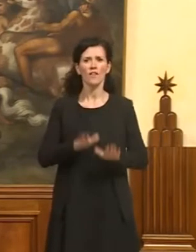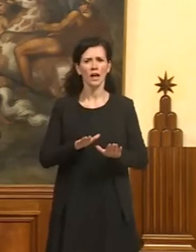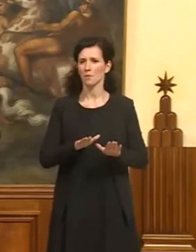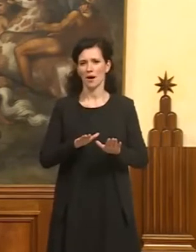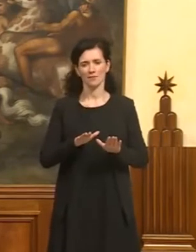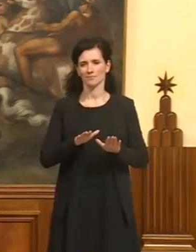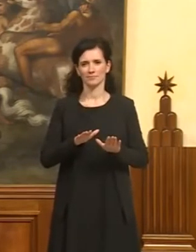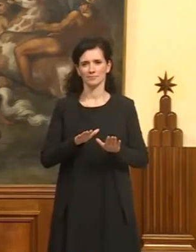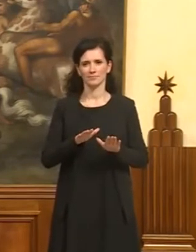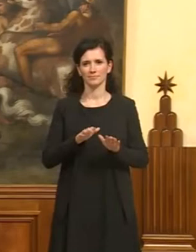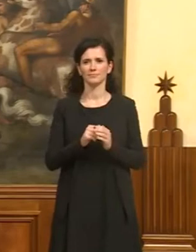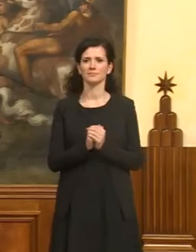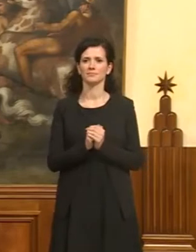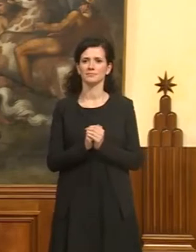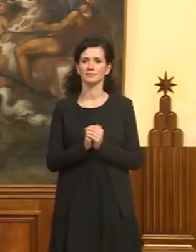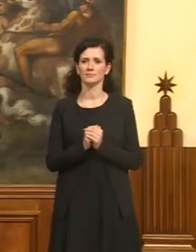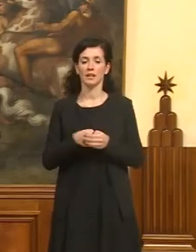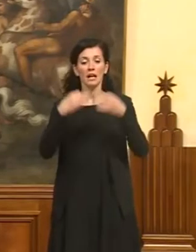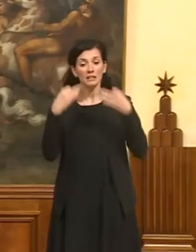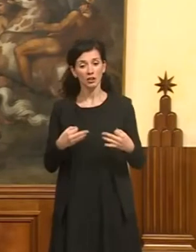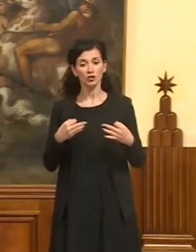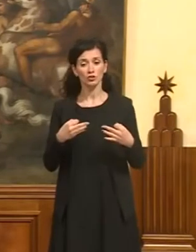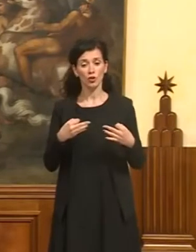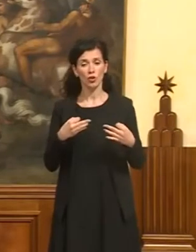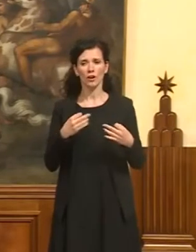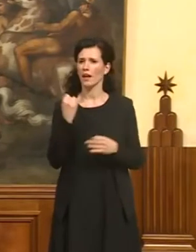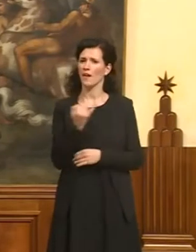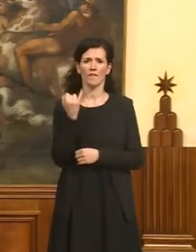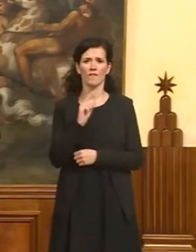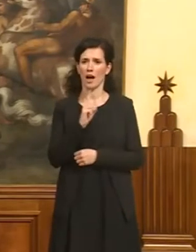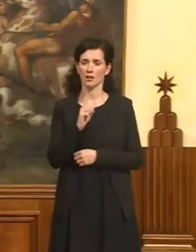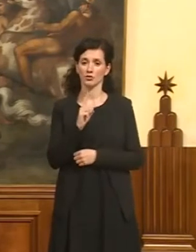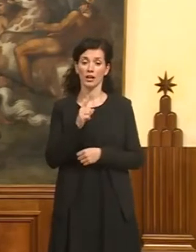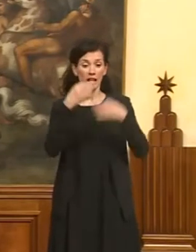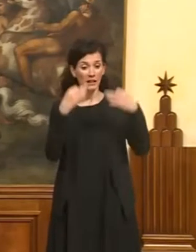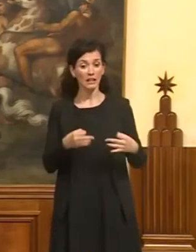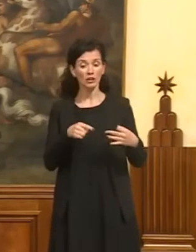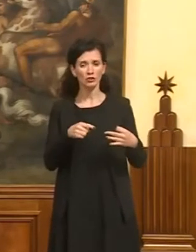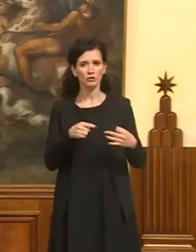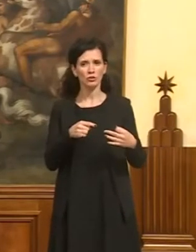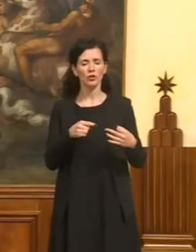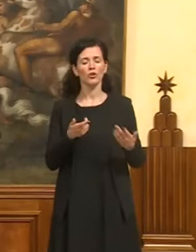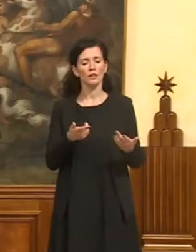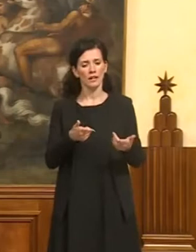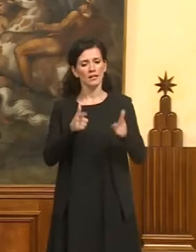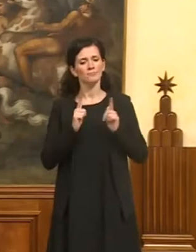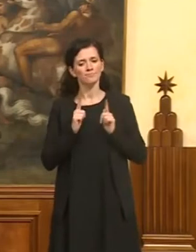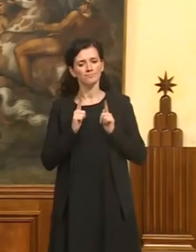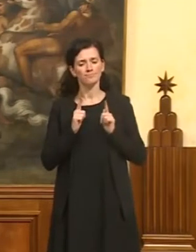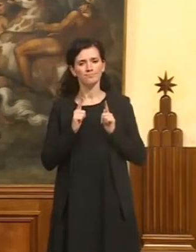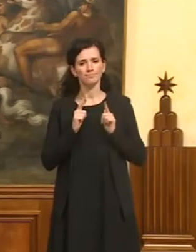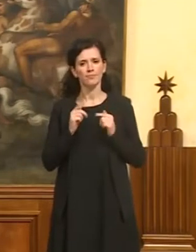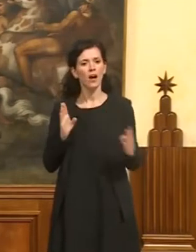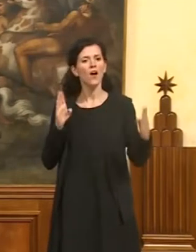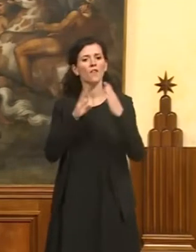È una decisione non facile, ma una decisione che ci consente, ci predispone ad affrontare la fase